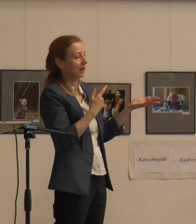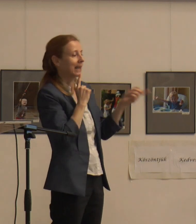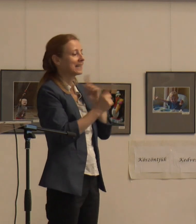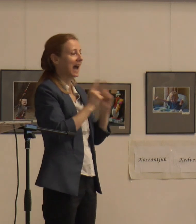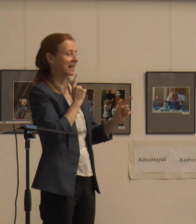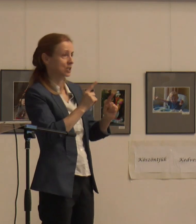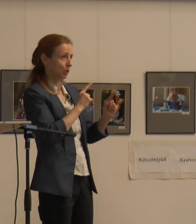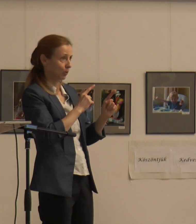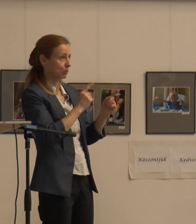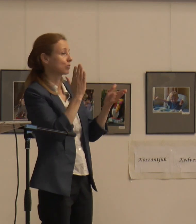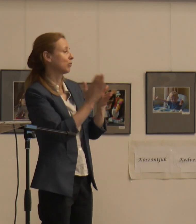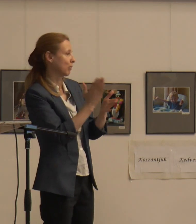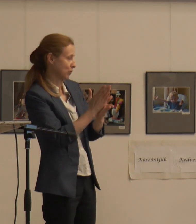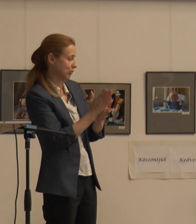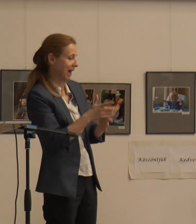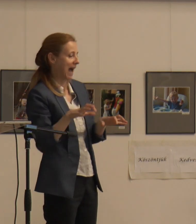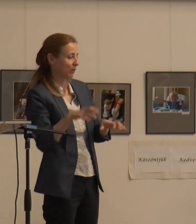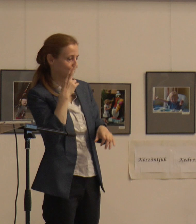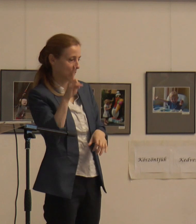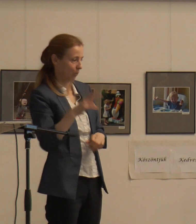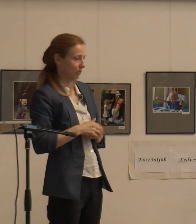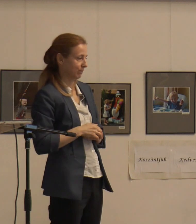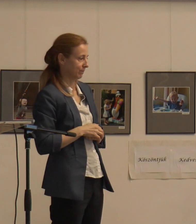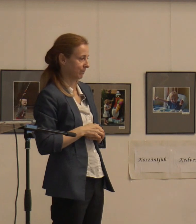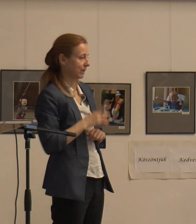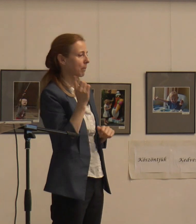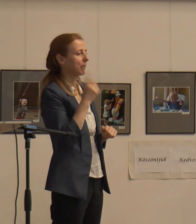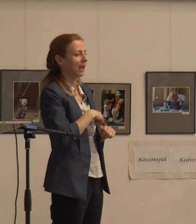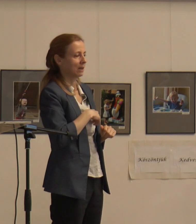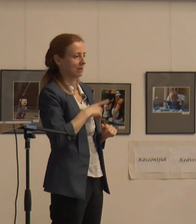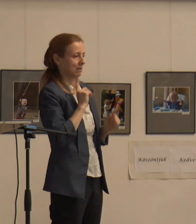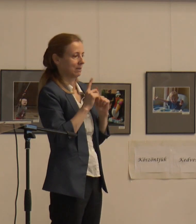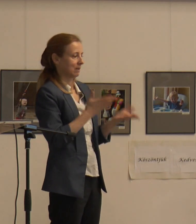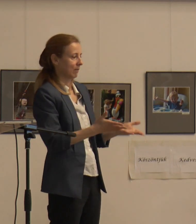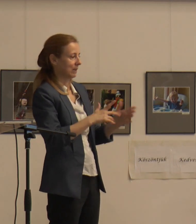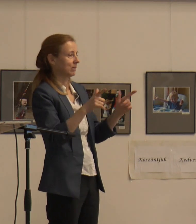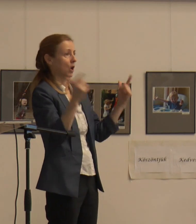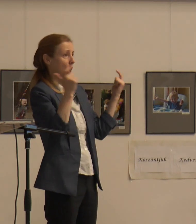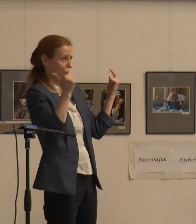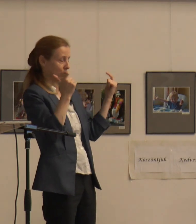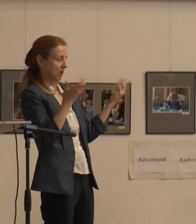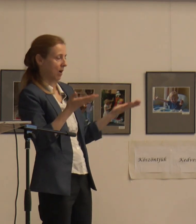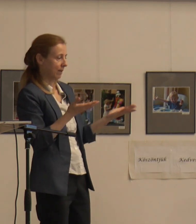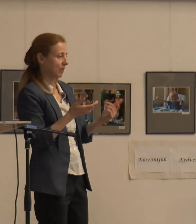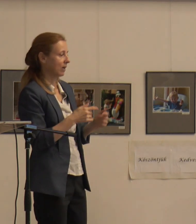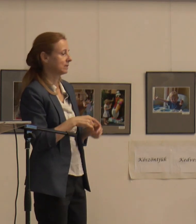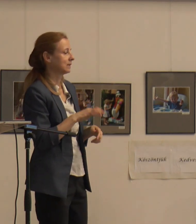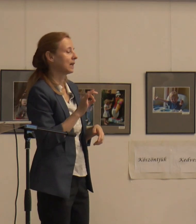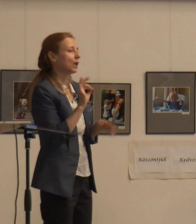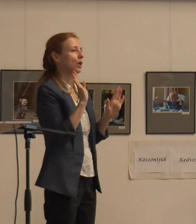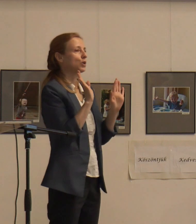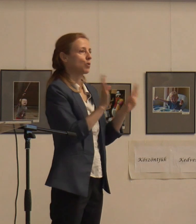játszadozunk most már kutya úr. Mit játszunk? Tán lakodalmat. Jól